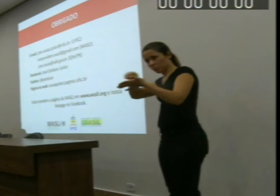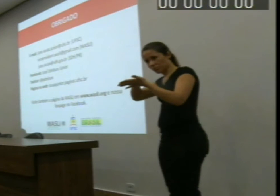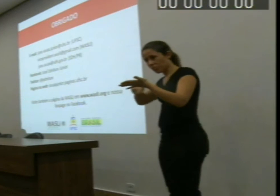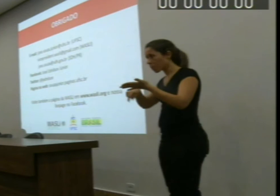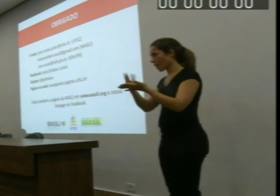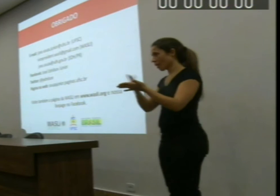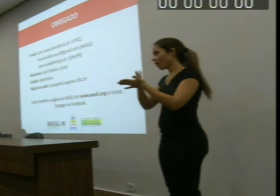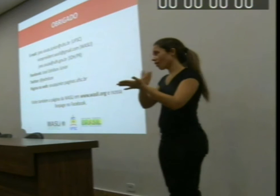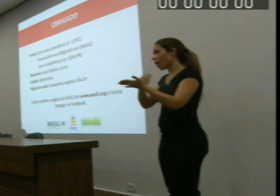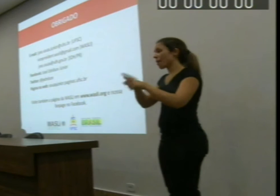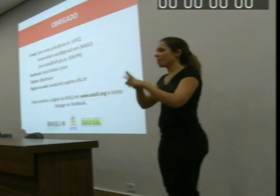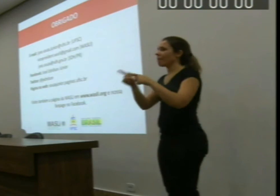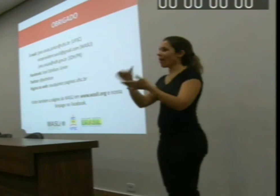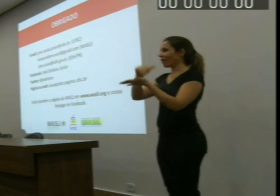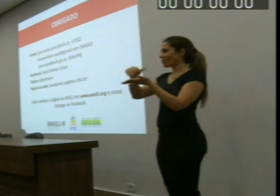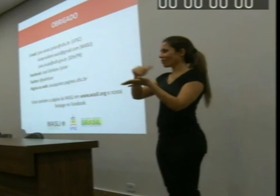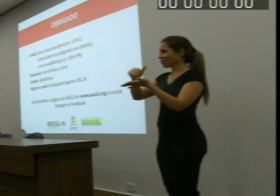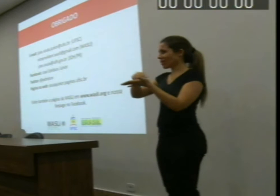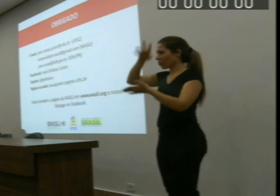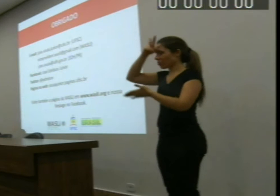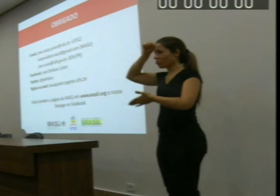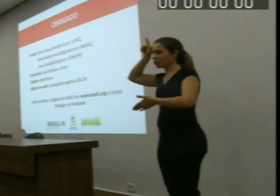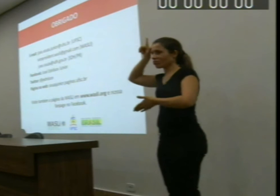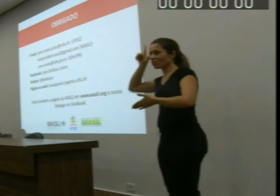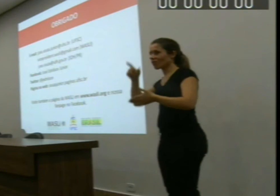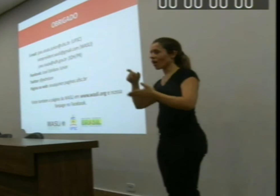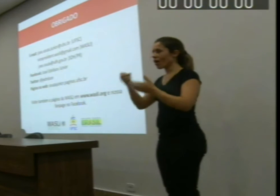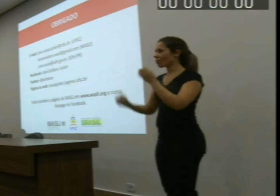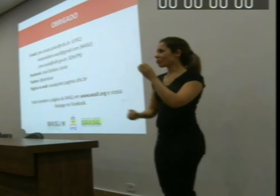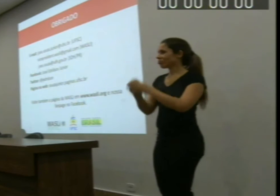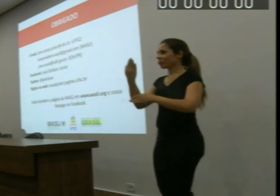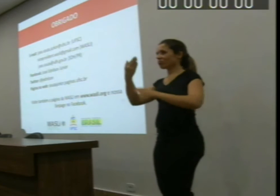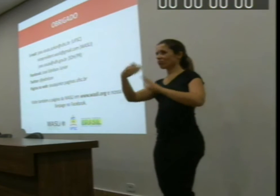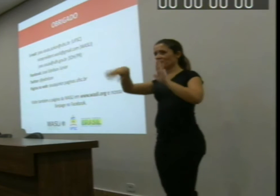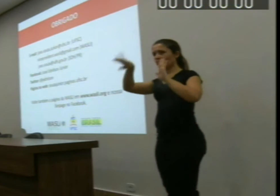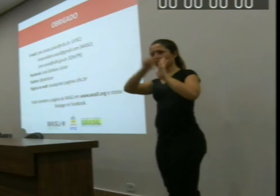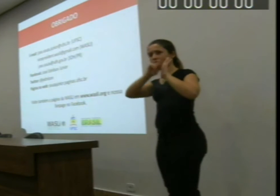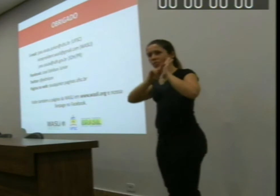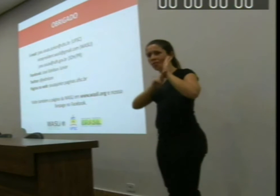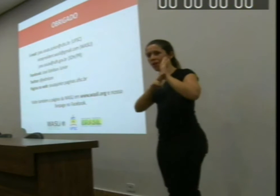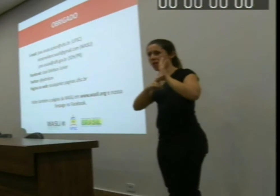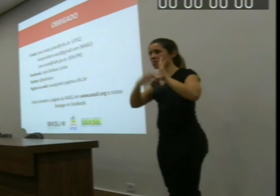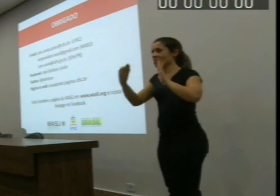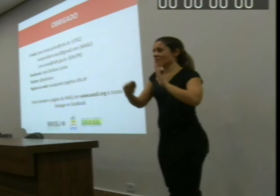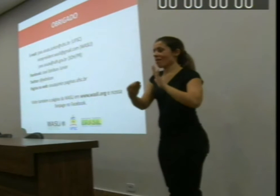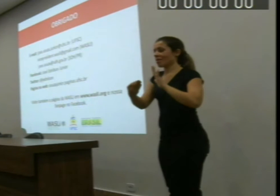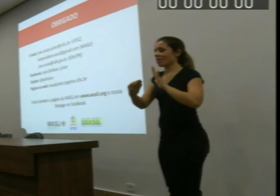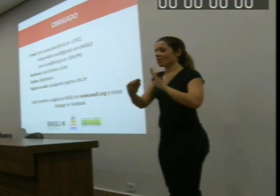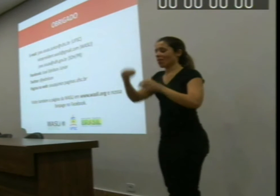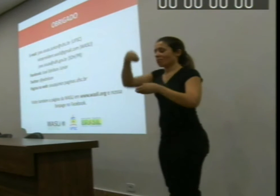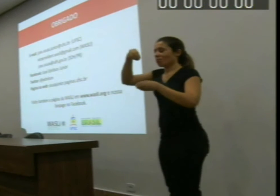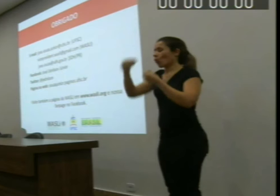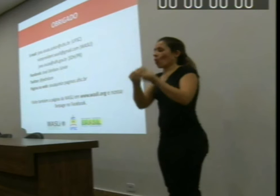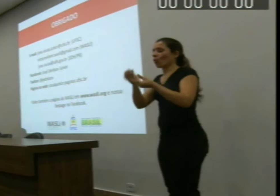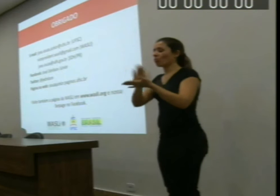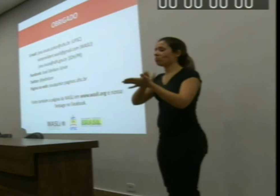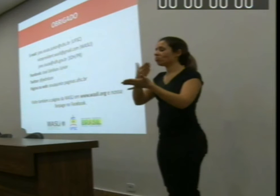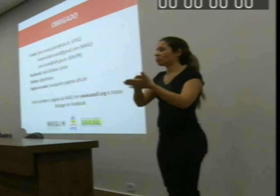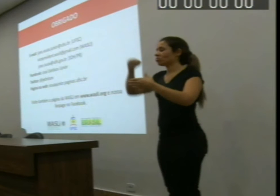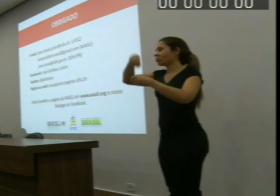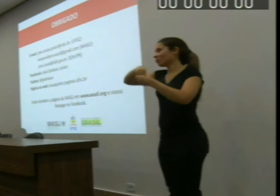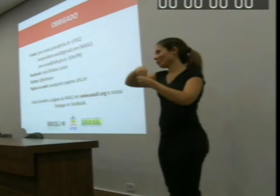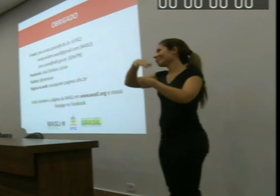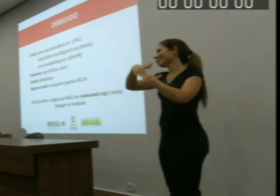criou uma normativa sobre a atuação dos intérpretes em sala de aula então uma coisa é a professora que escreve que pesquisa e